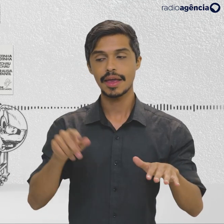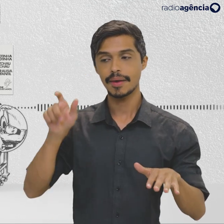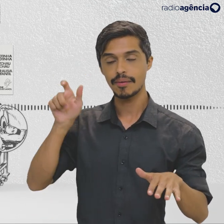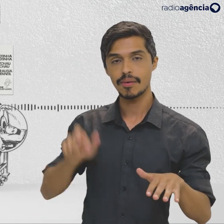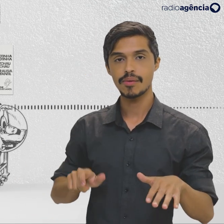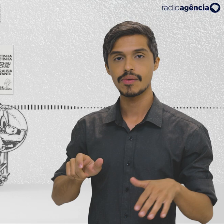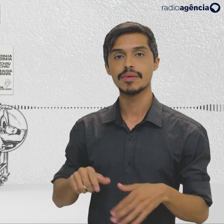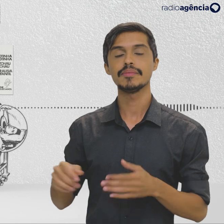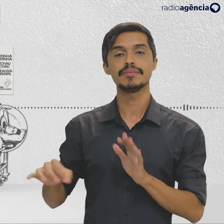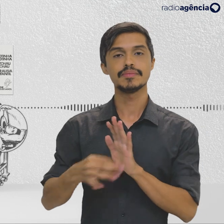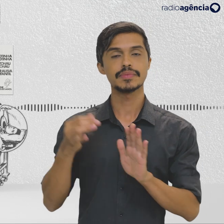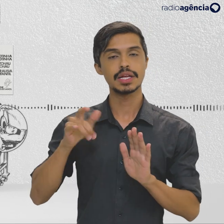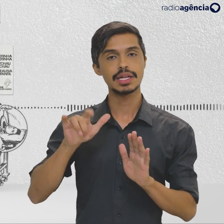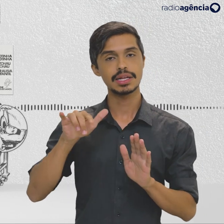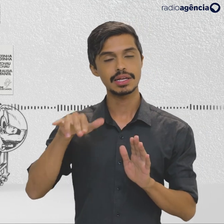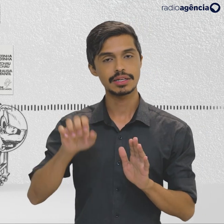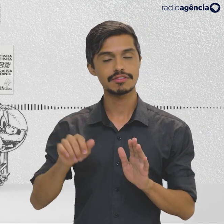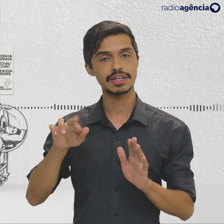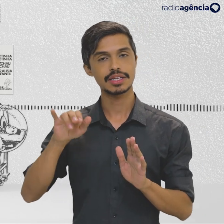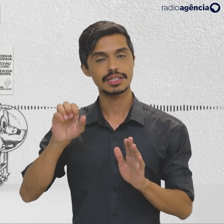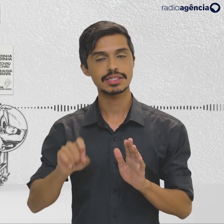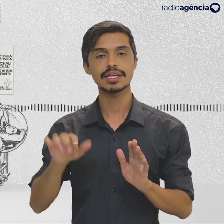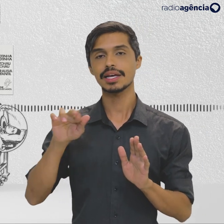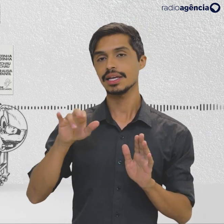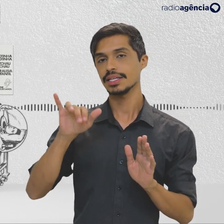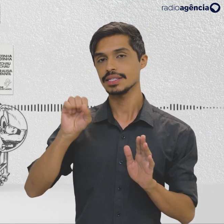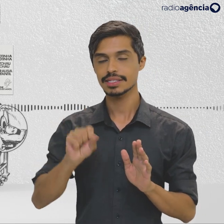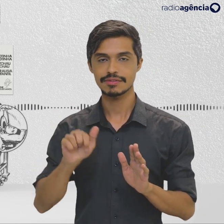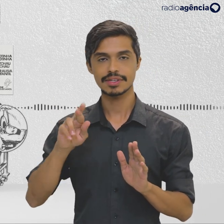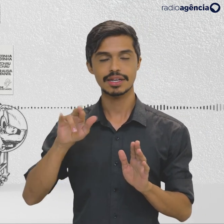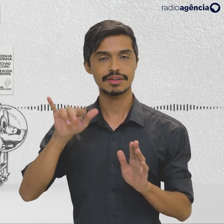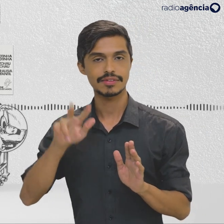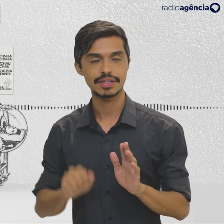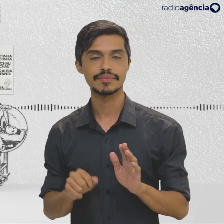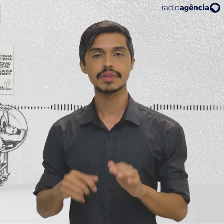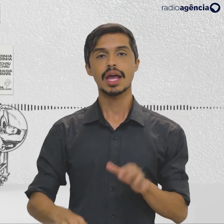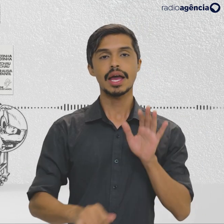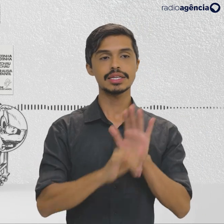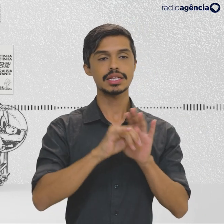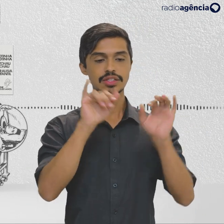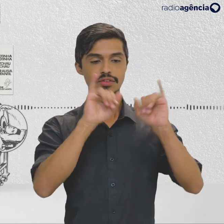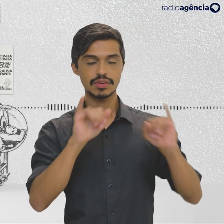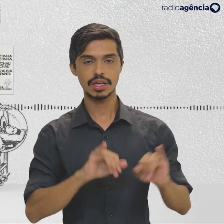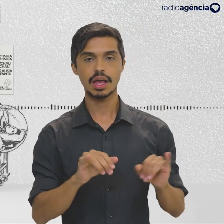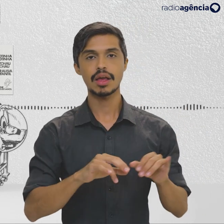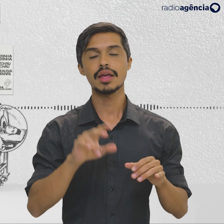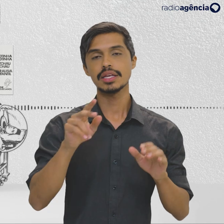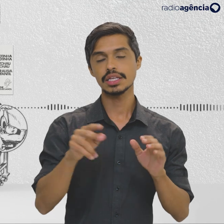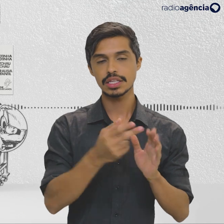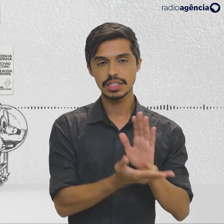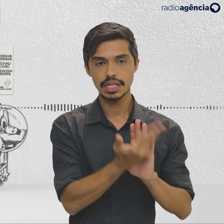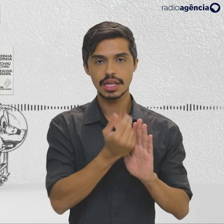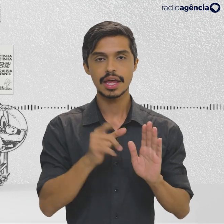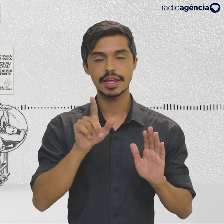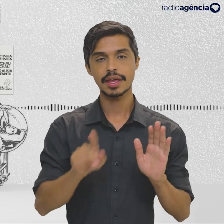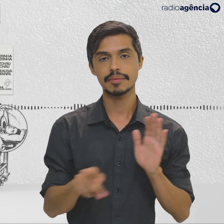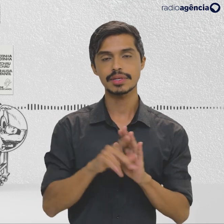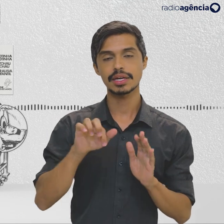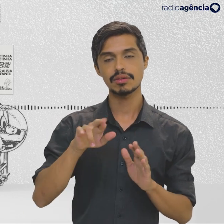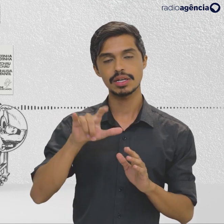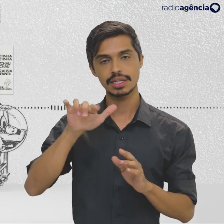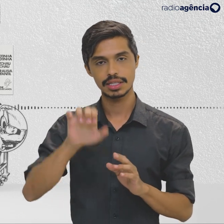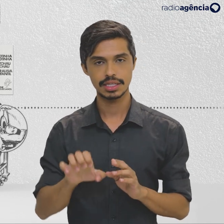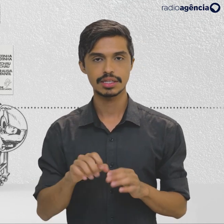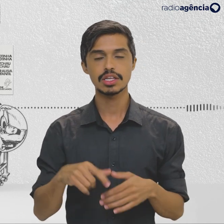sociais são assinadas por Liliane Farias e Raí Saraiva a identidade visual e o design São de Caroline